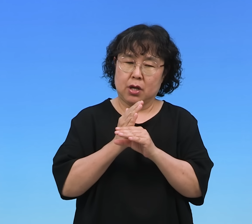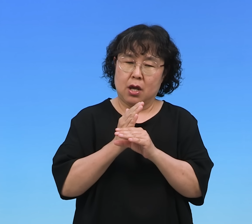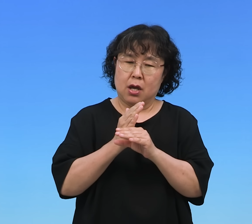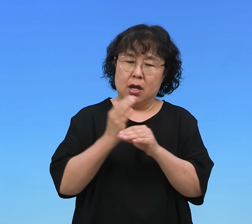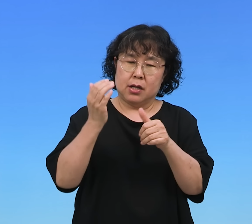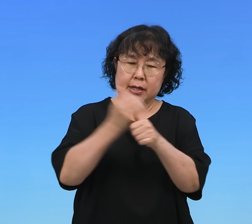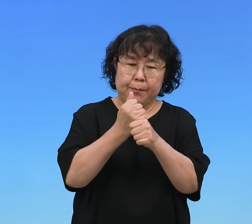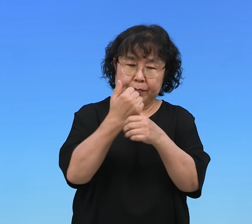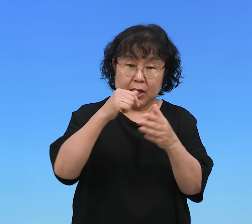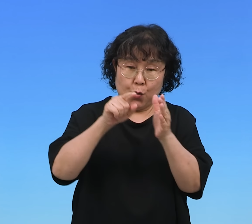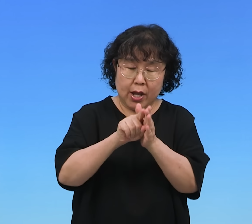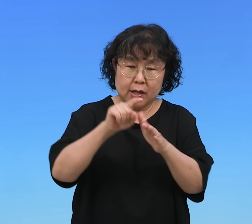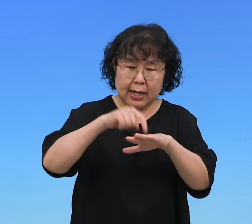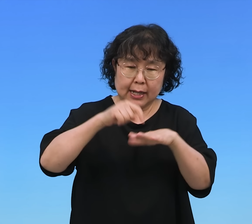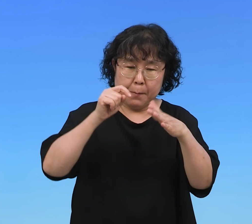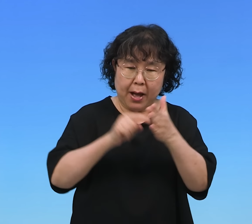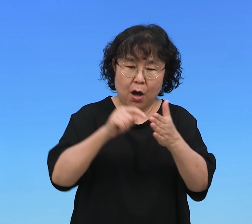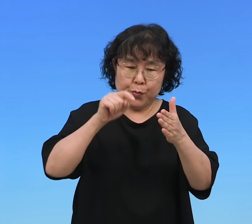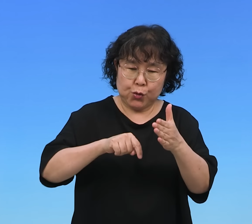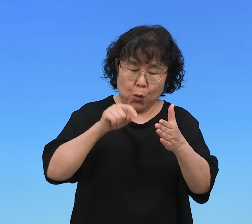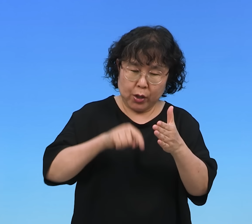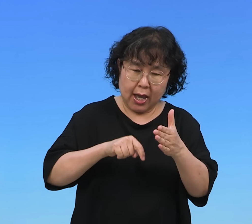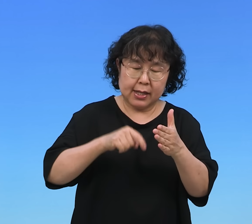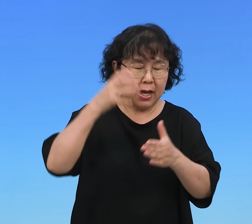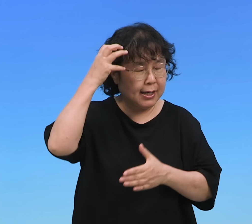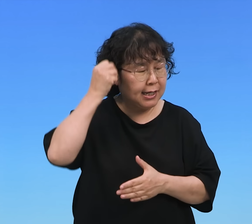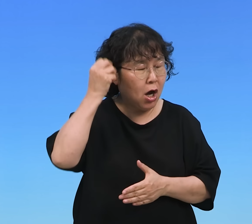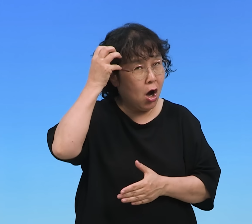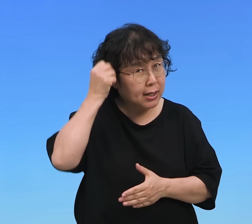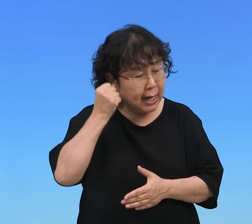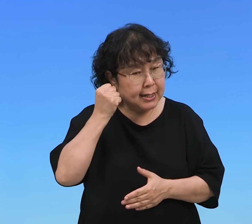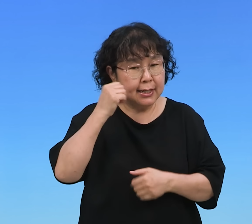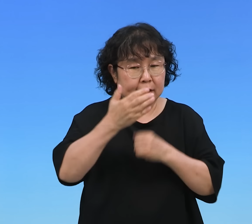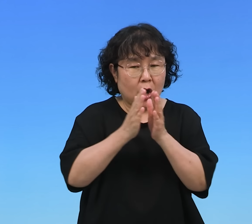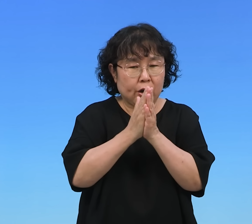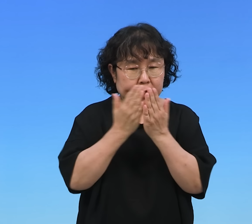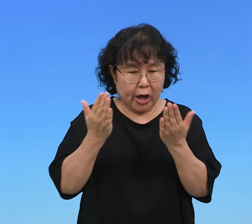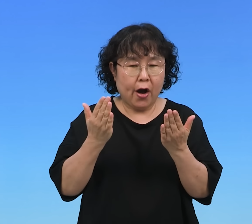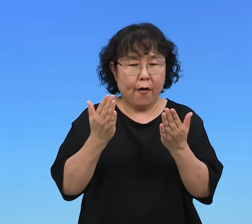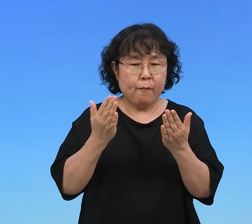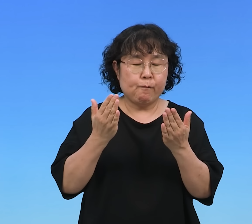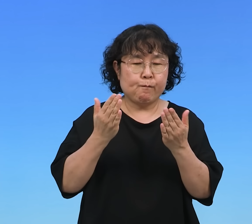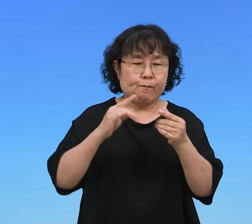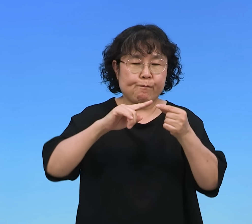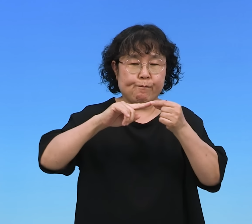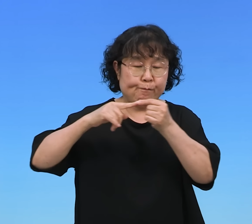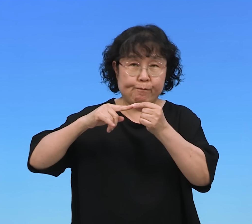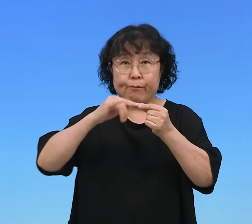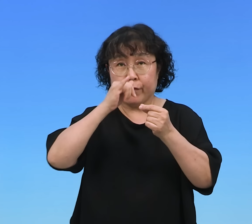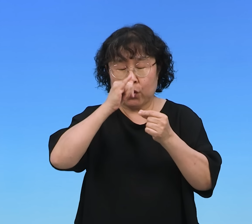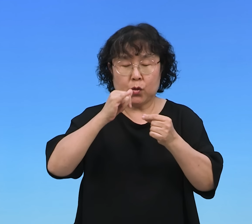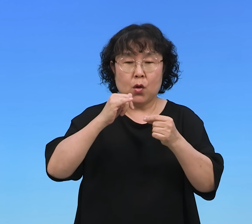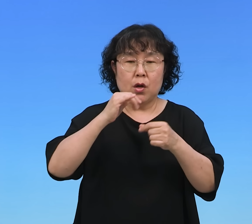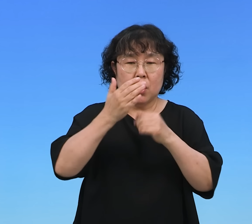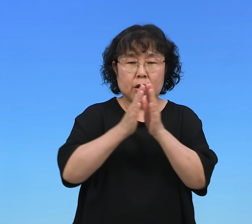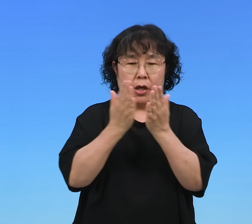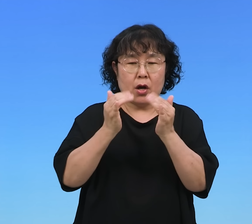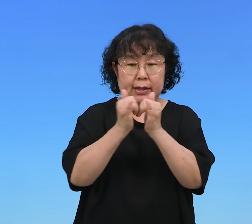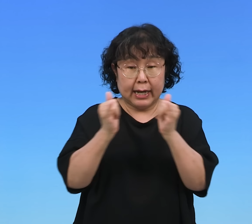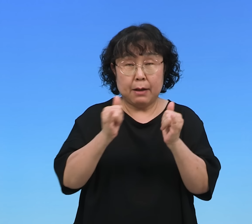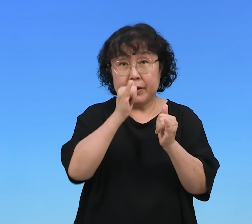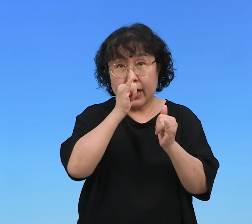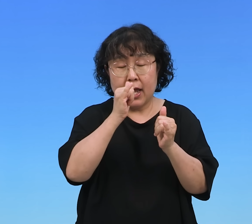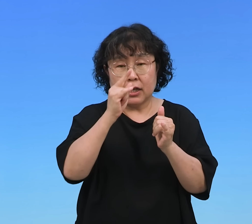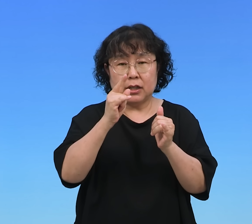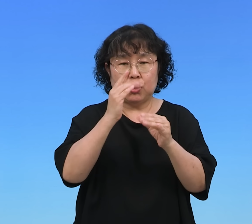마음에 담고 있는 어떤 성경 구절이나 또 성경의 어떤 인물이나 이런 분들이 좀 있는데요. 그 중에 한 분이